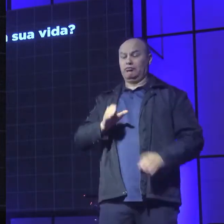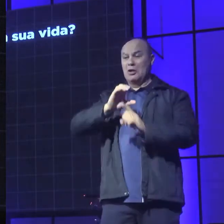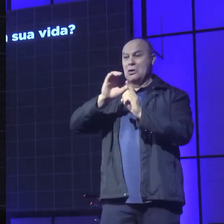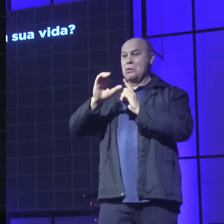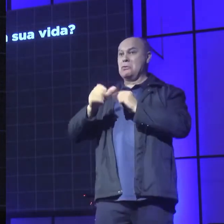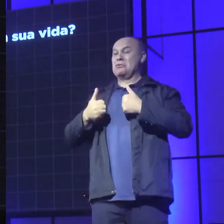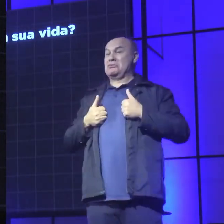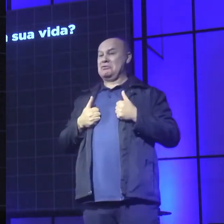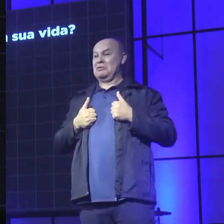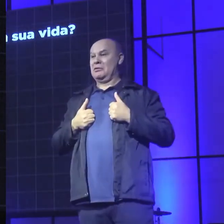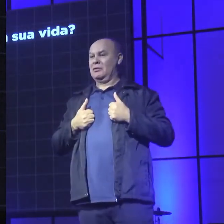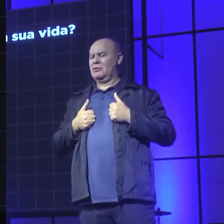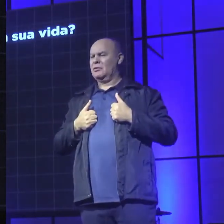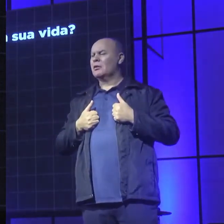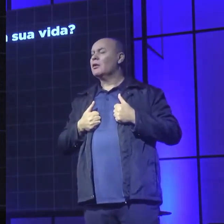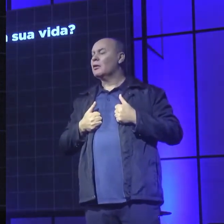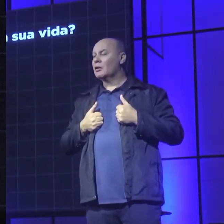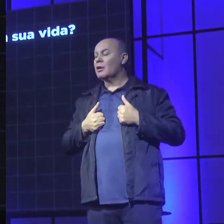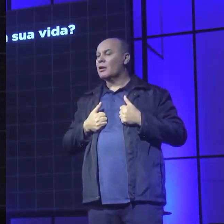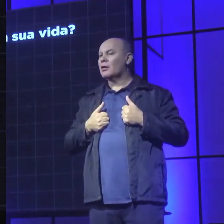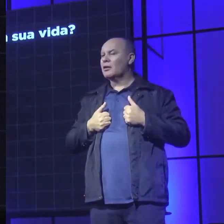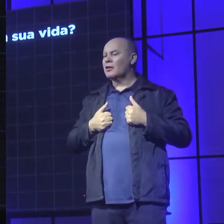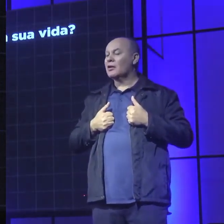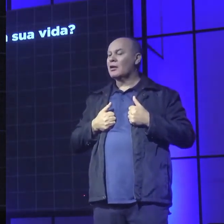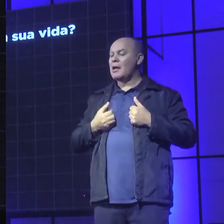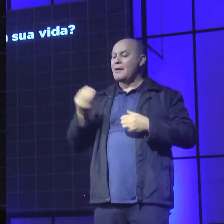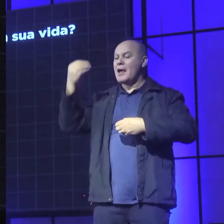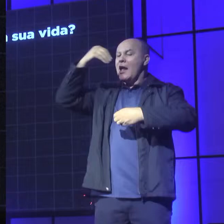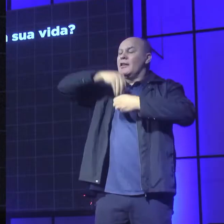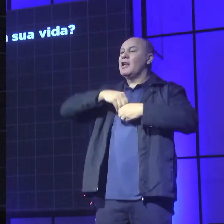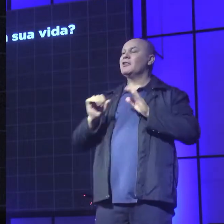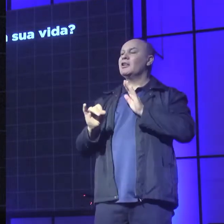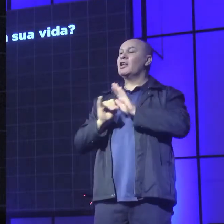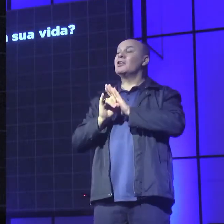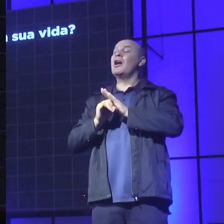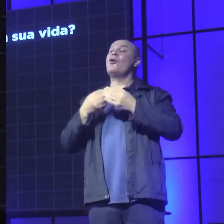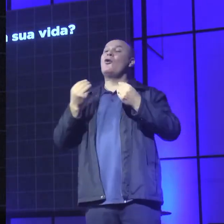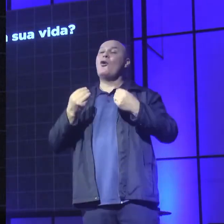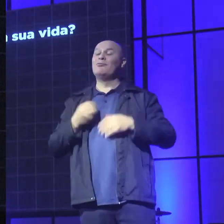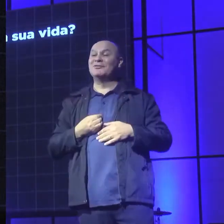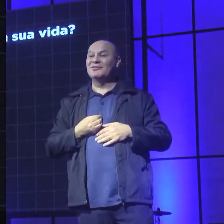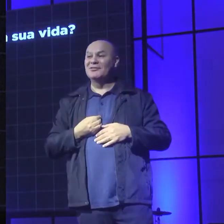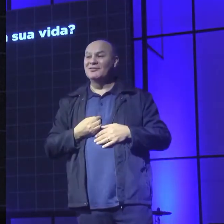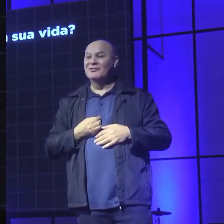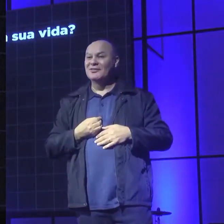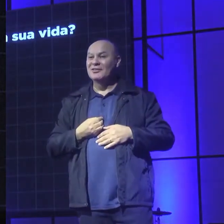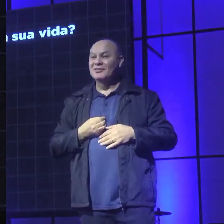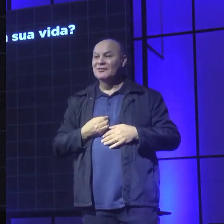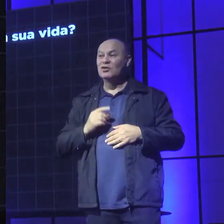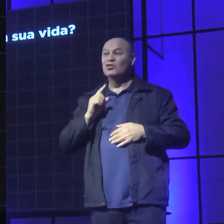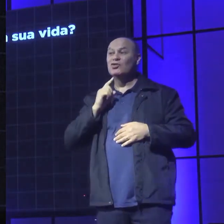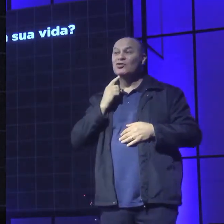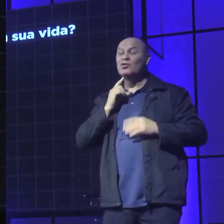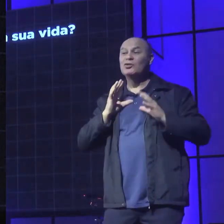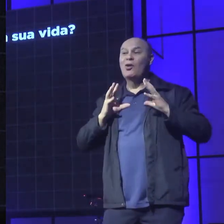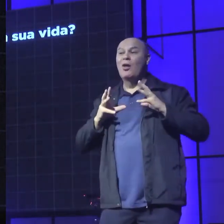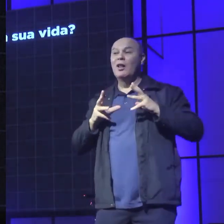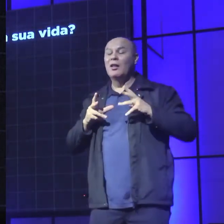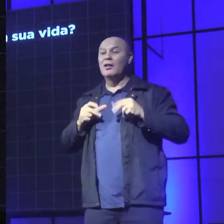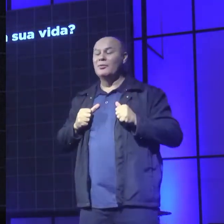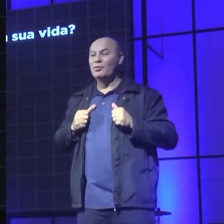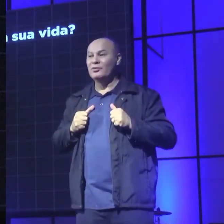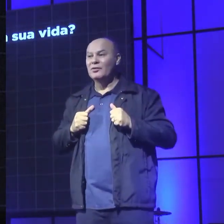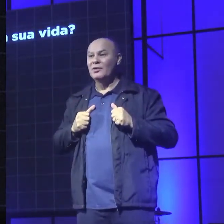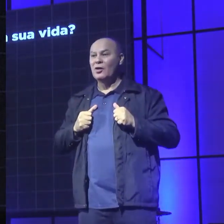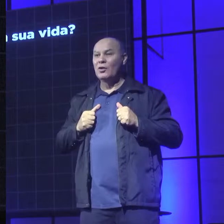Ah, eu vou num grupo de crescimento. E daí? Tem gente agora que nós estamos ligando, que desde a enchente não